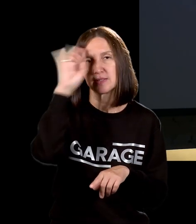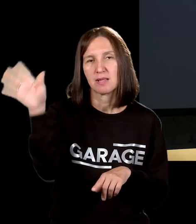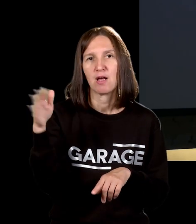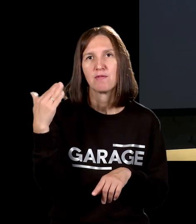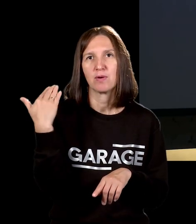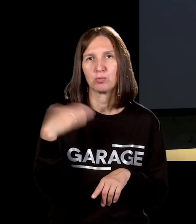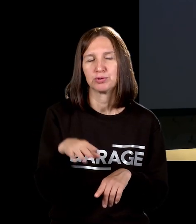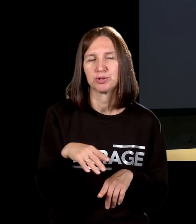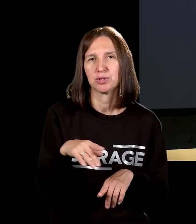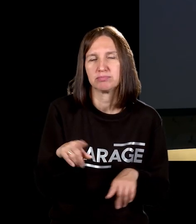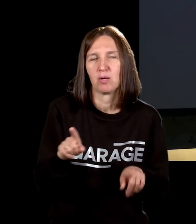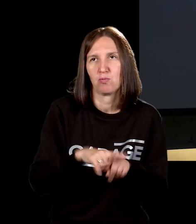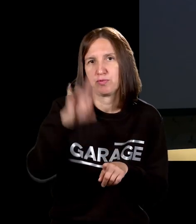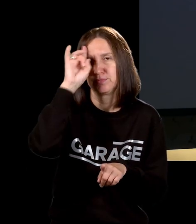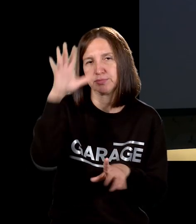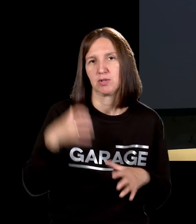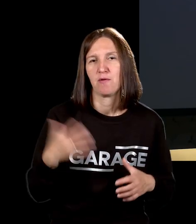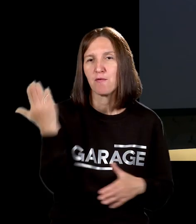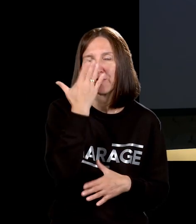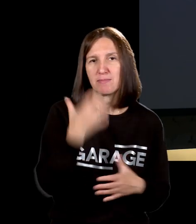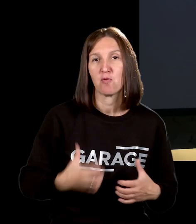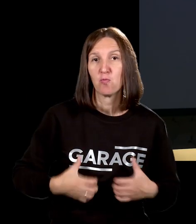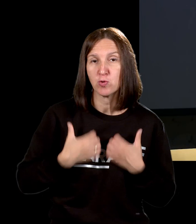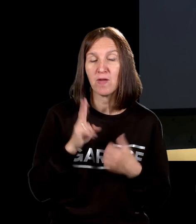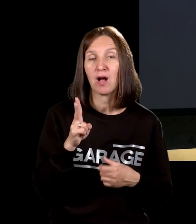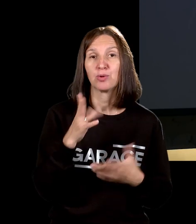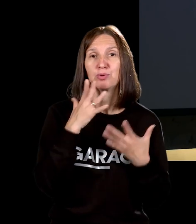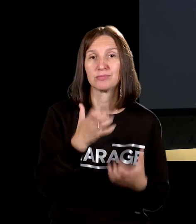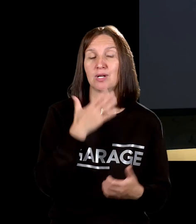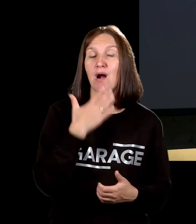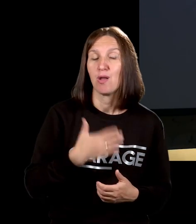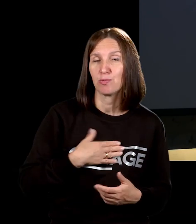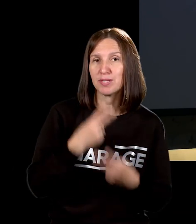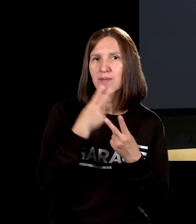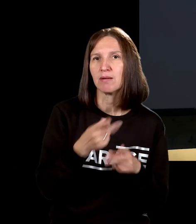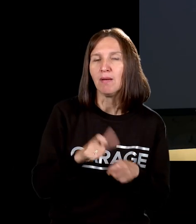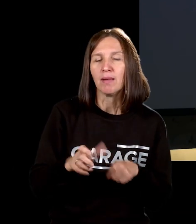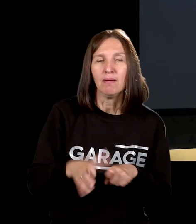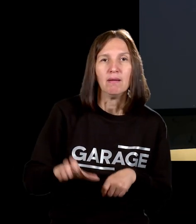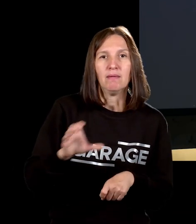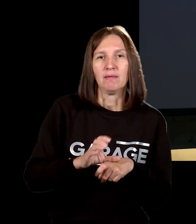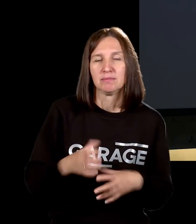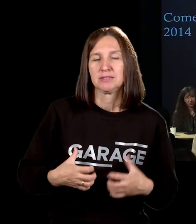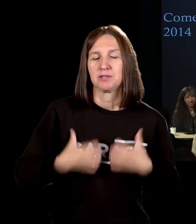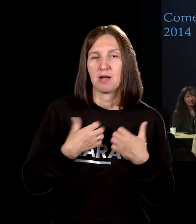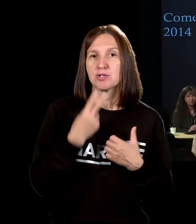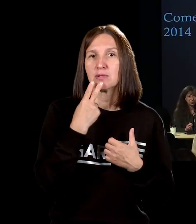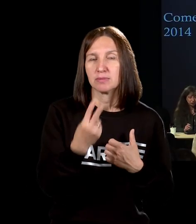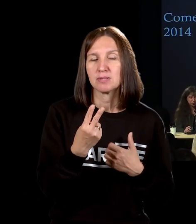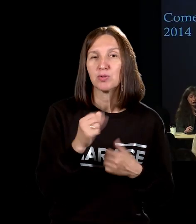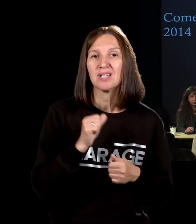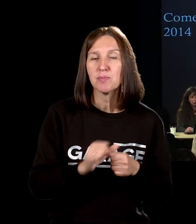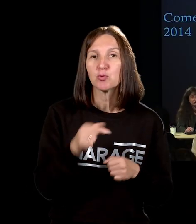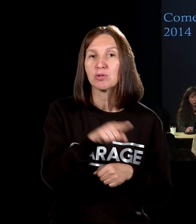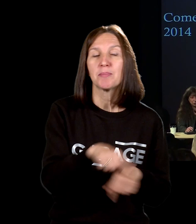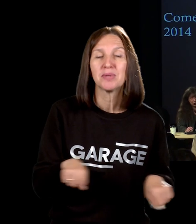смотреть, чтобы было как можно страшнее и невыносимее, смотрят его, потому что там так страшно, как мало в каком фильме ужасов показывают. И